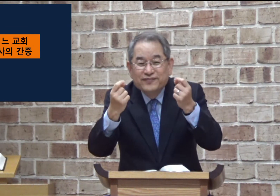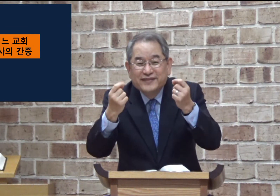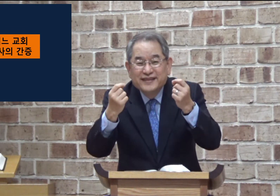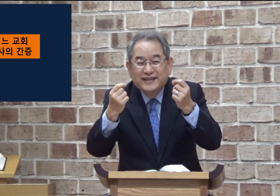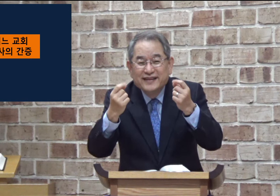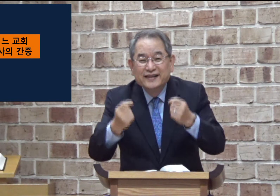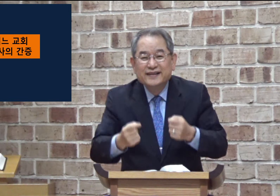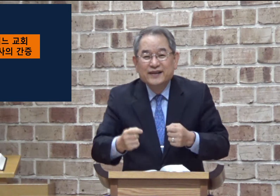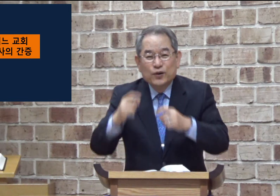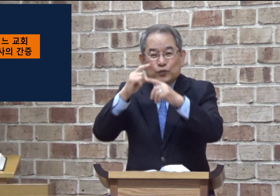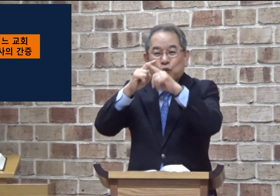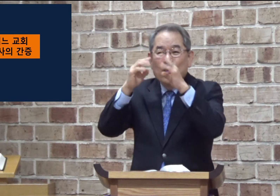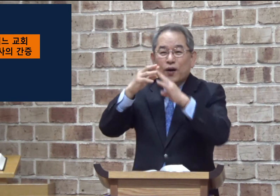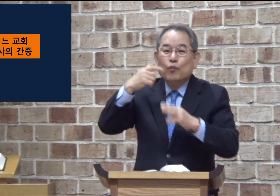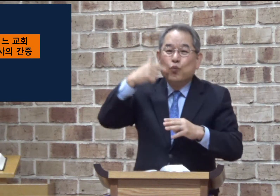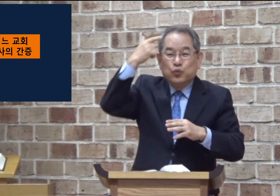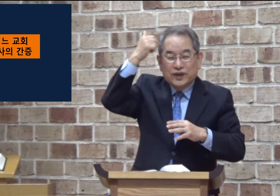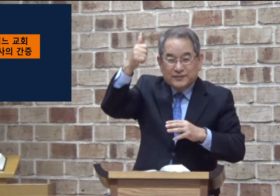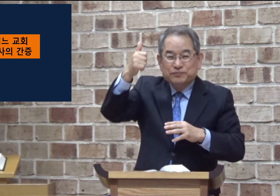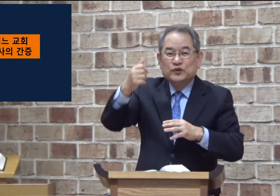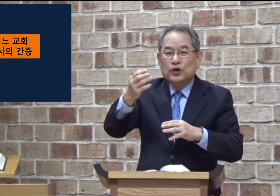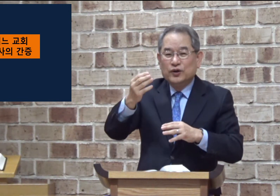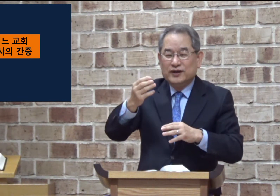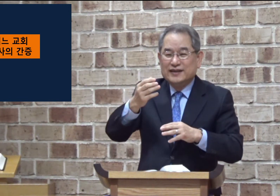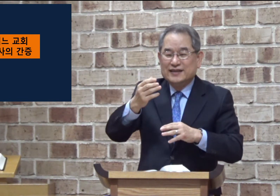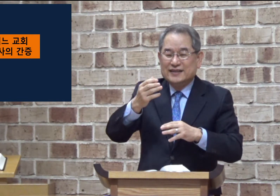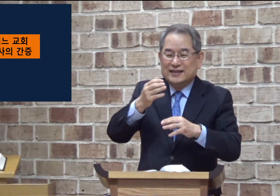28살인데 아이랑 똑같습니다. 아기 같습니다.